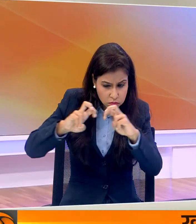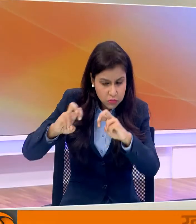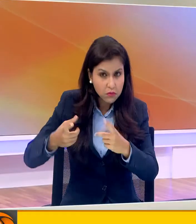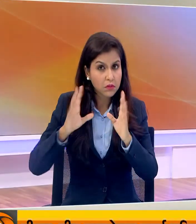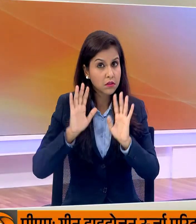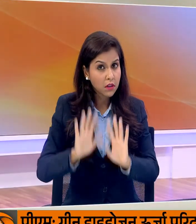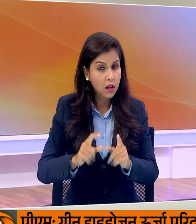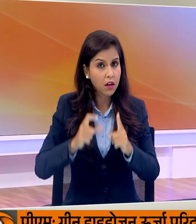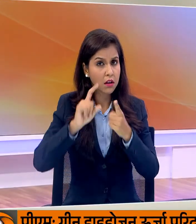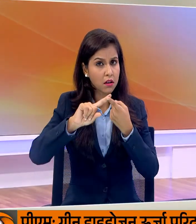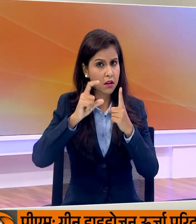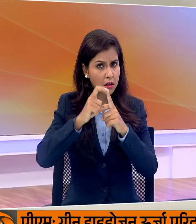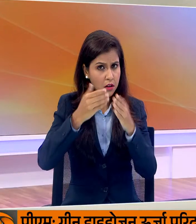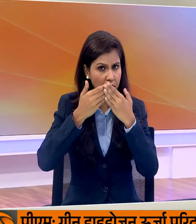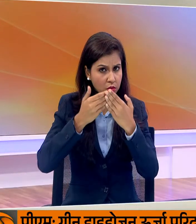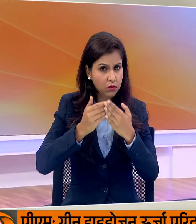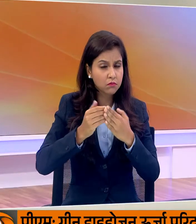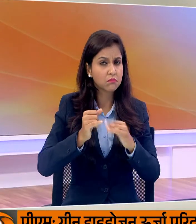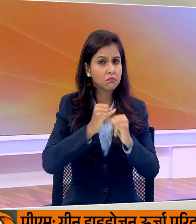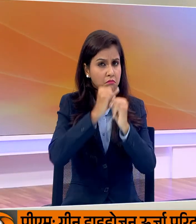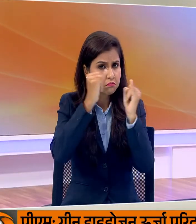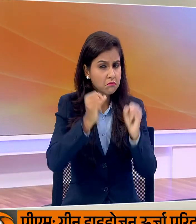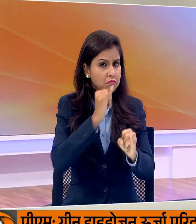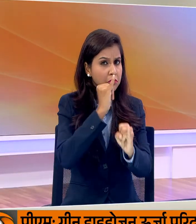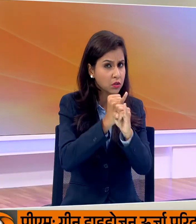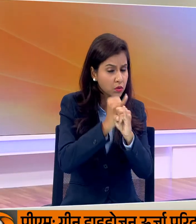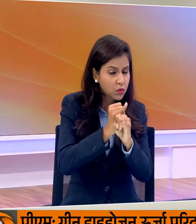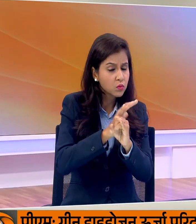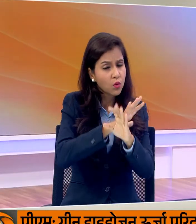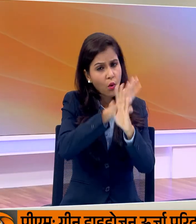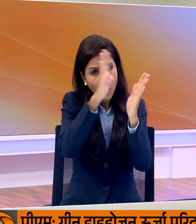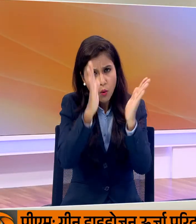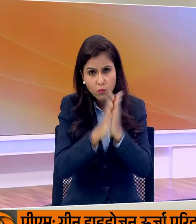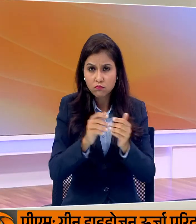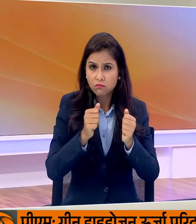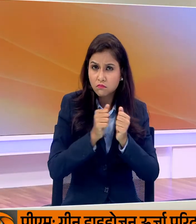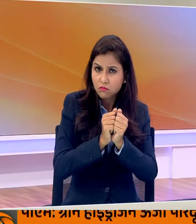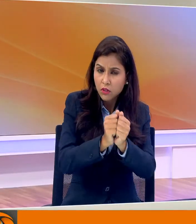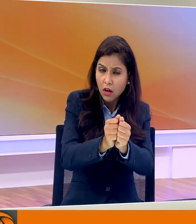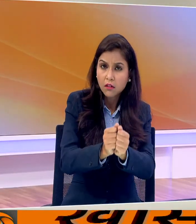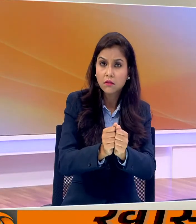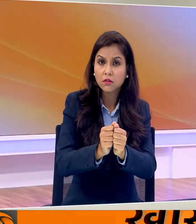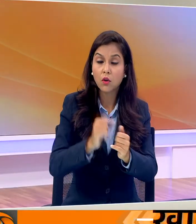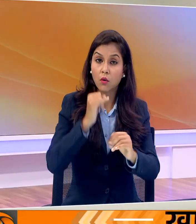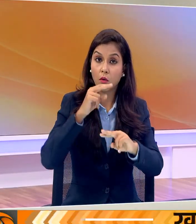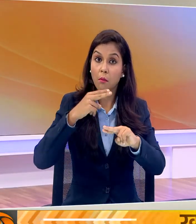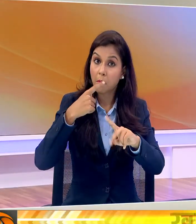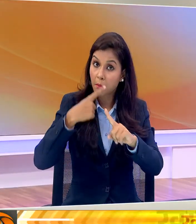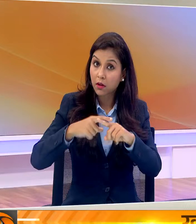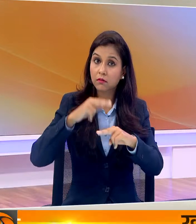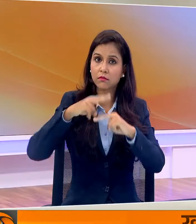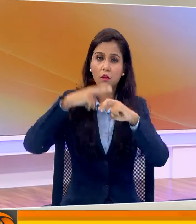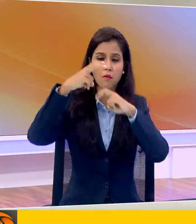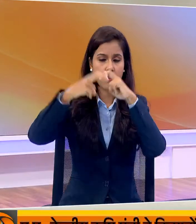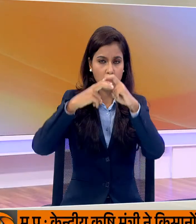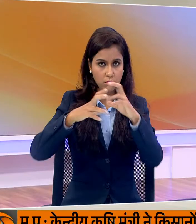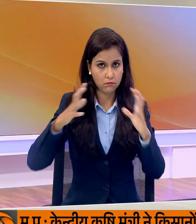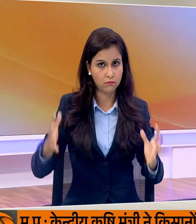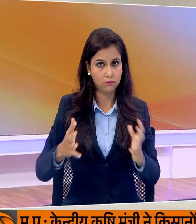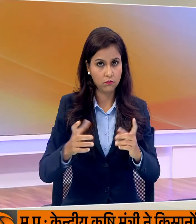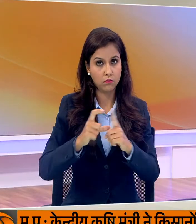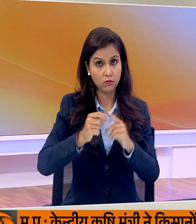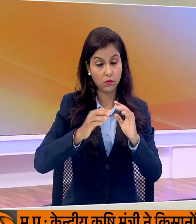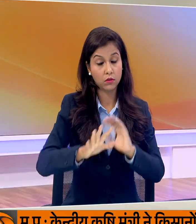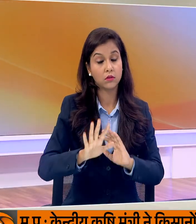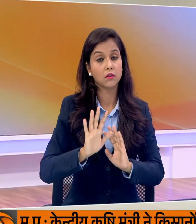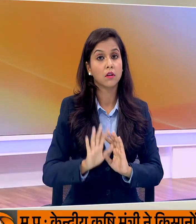में, रिसर्च इंस्टीट्यूशंस में, उनको साथ लेकर और इंडस्ट्री को भी साथ लेकर इसको बढ़ाया जाएगा। ये एक बहुत